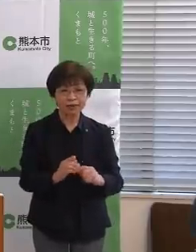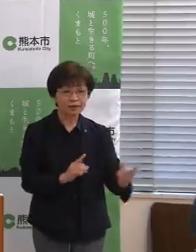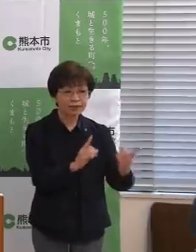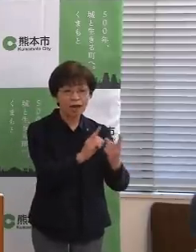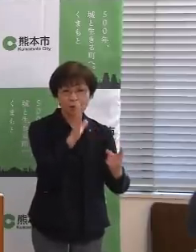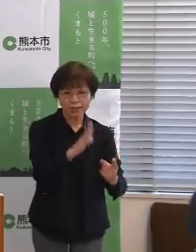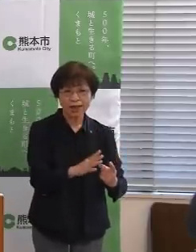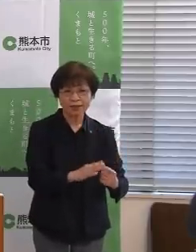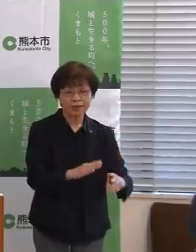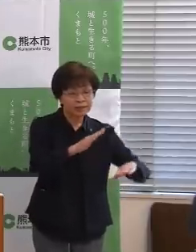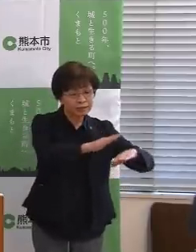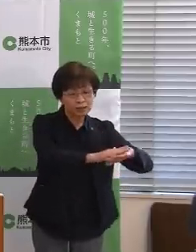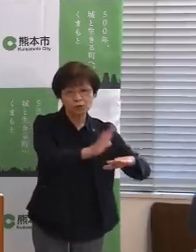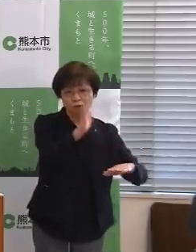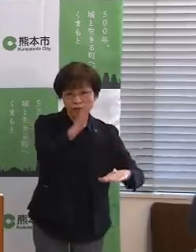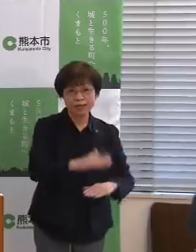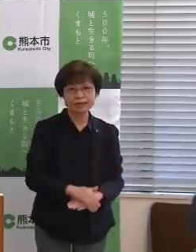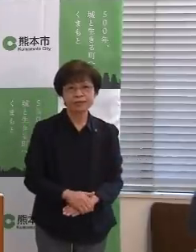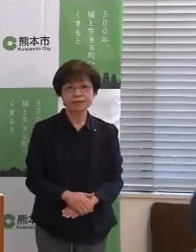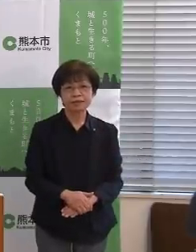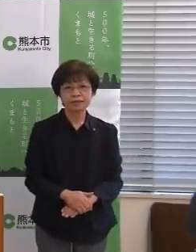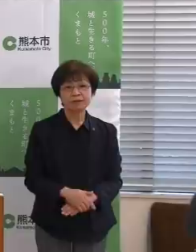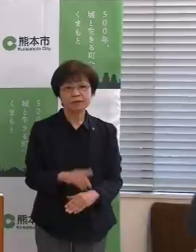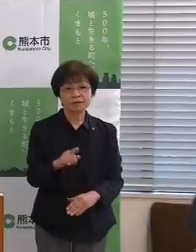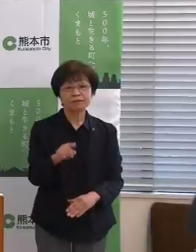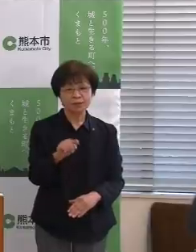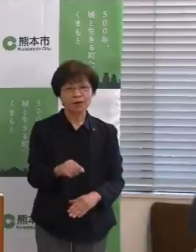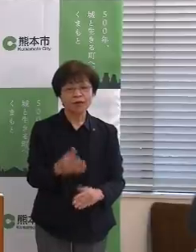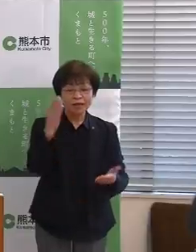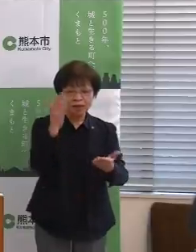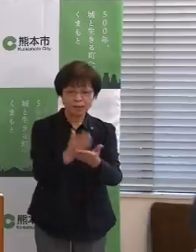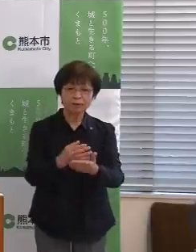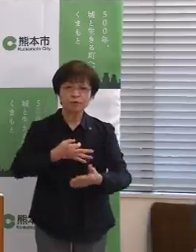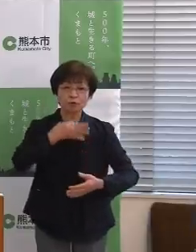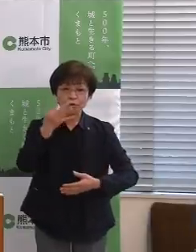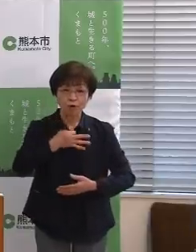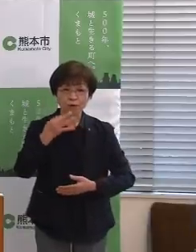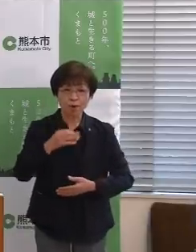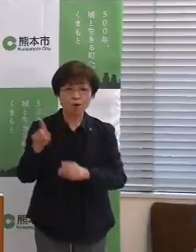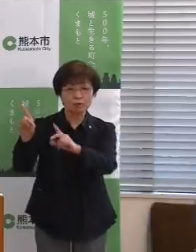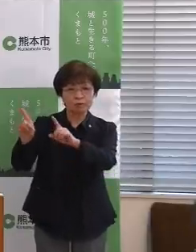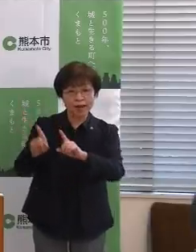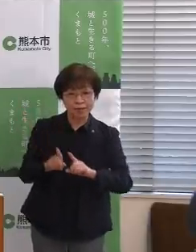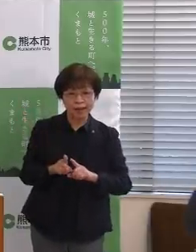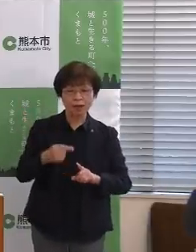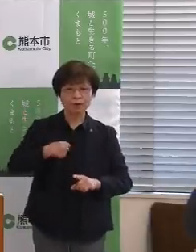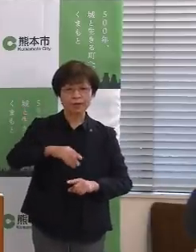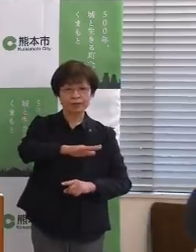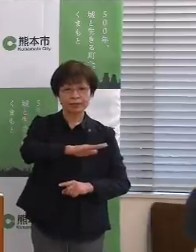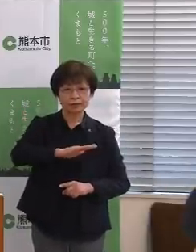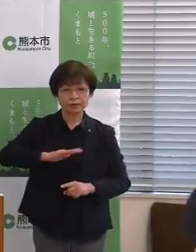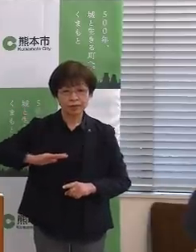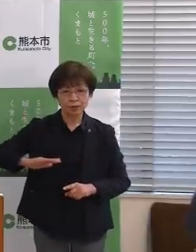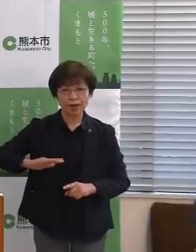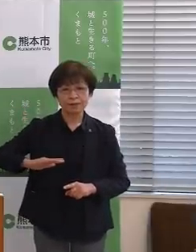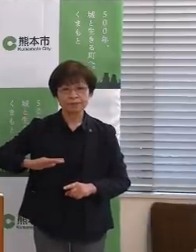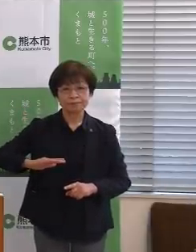ないということが非常に重要だということで、そういうお声も踏まえてですね、我々としては、